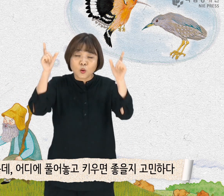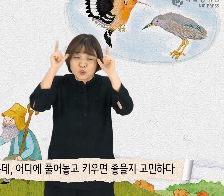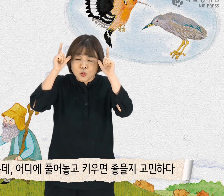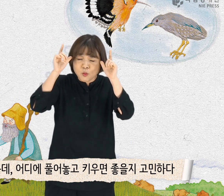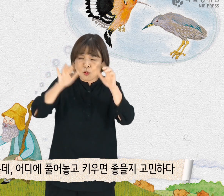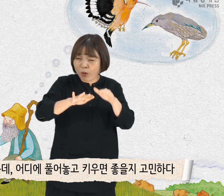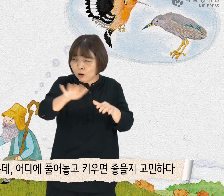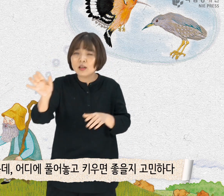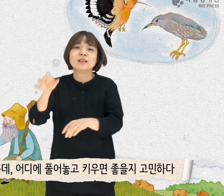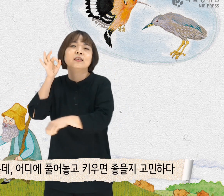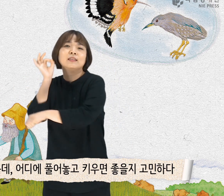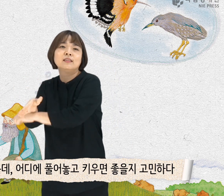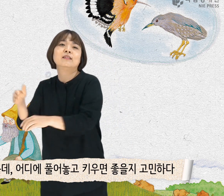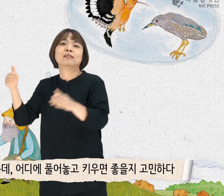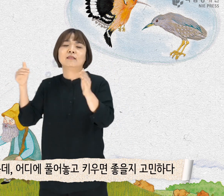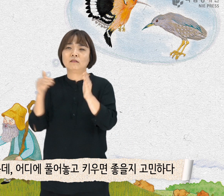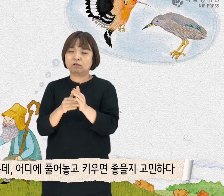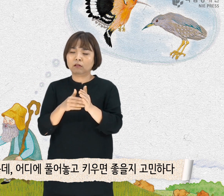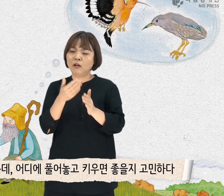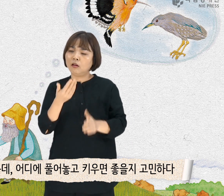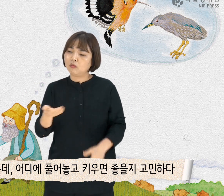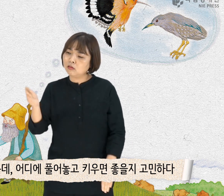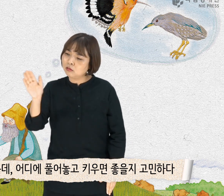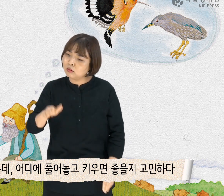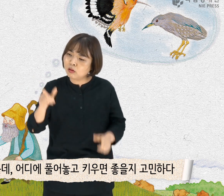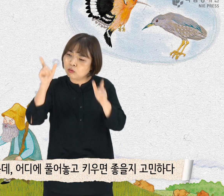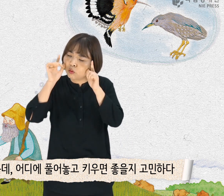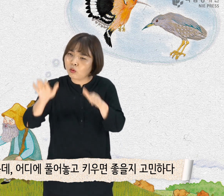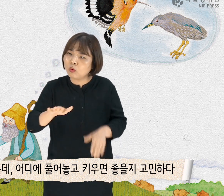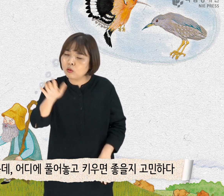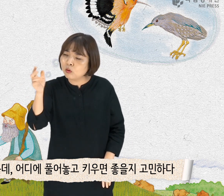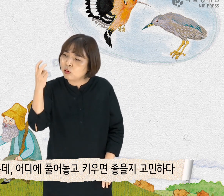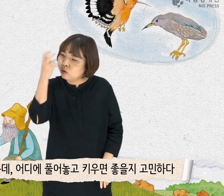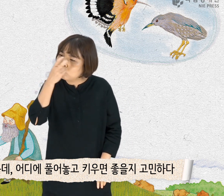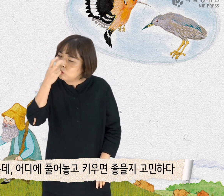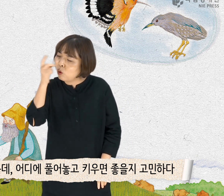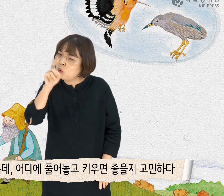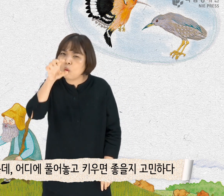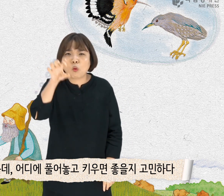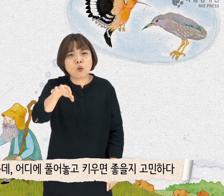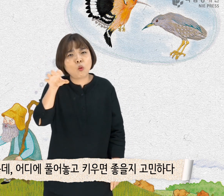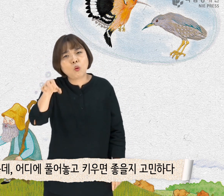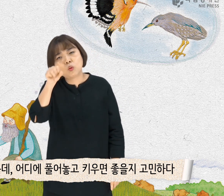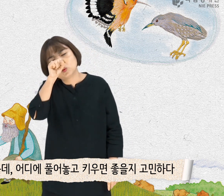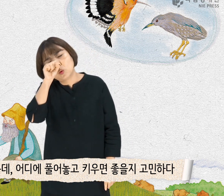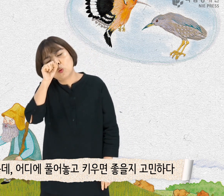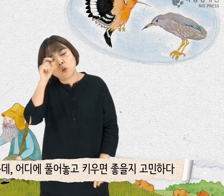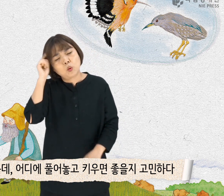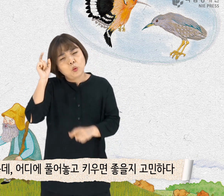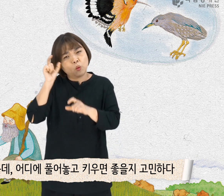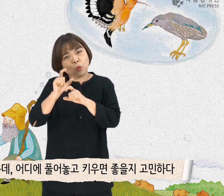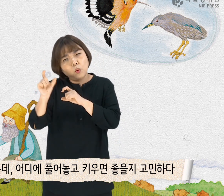또 소들도 샀는데 어디에 풀어놓고 키우면 지워지고 고민하다